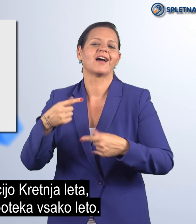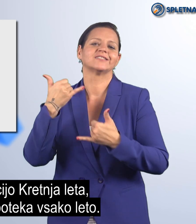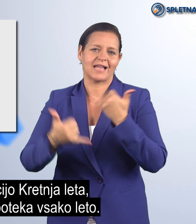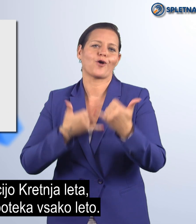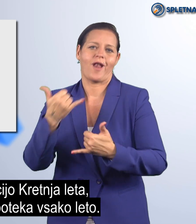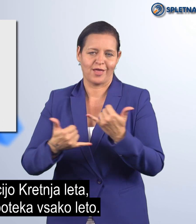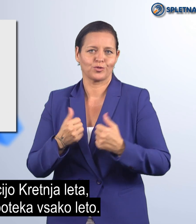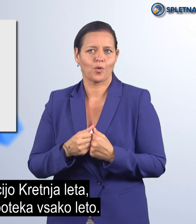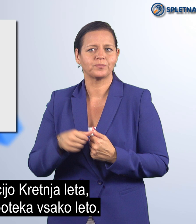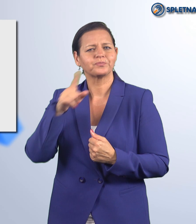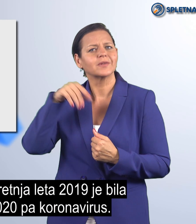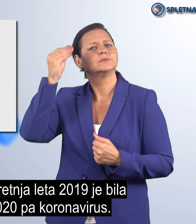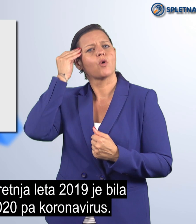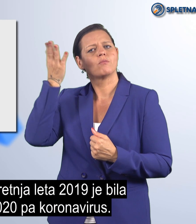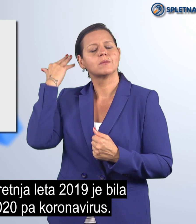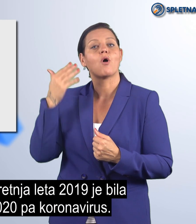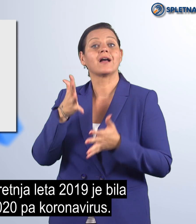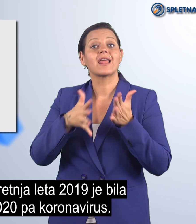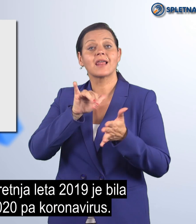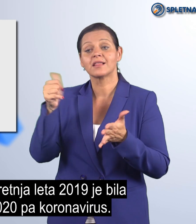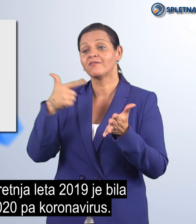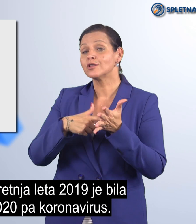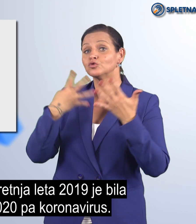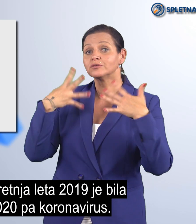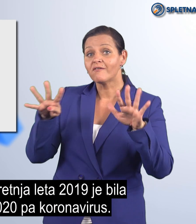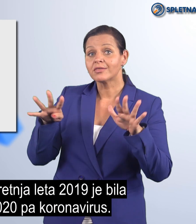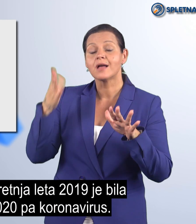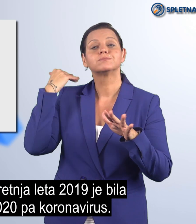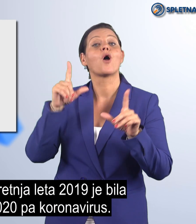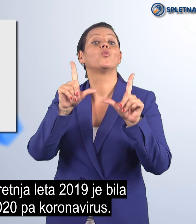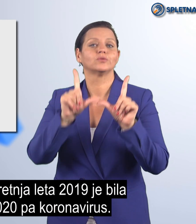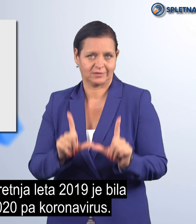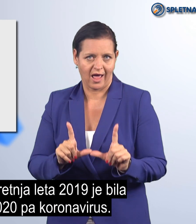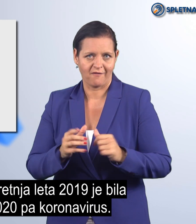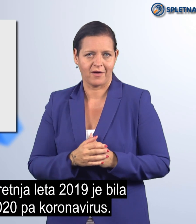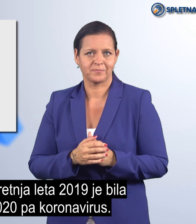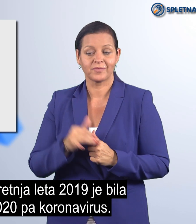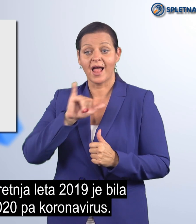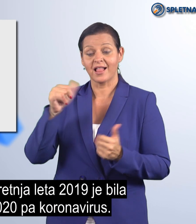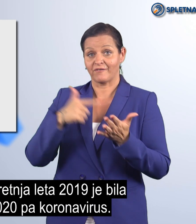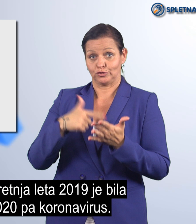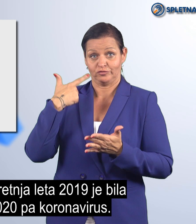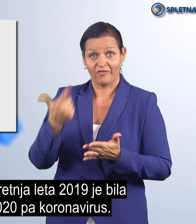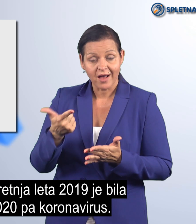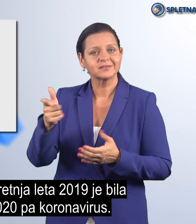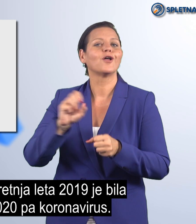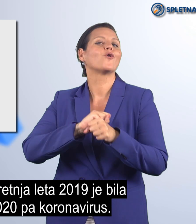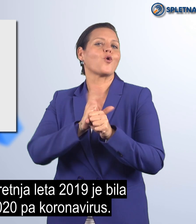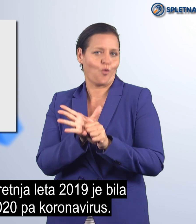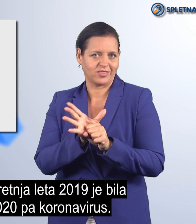leta, ki od takrat poteka vsako leto. Naj spomnimo, Kretnja leta 2019 je bila